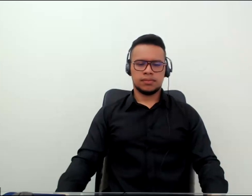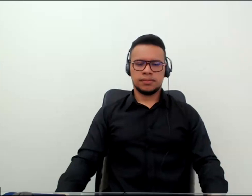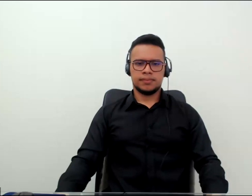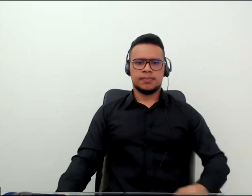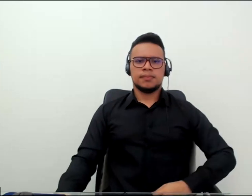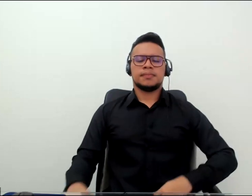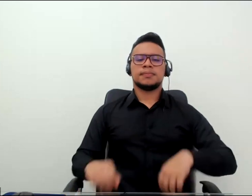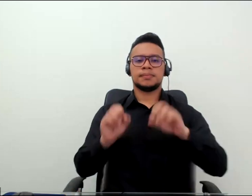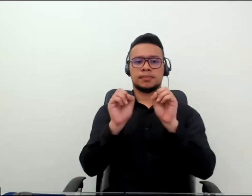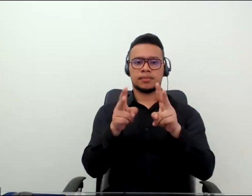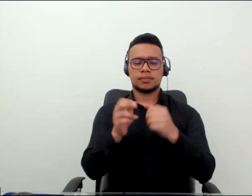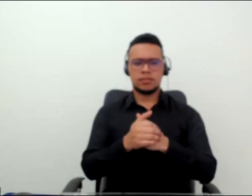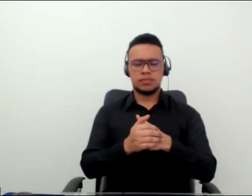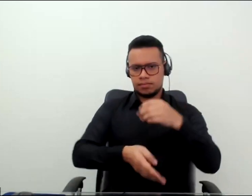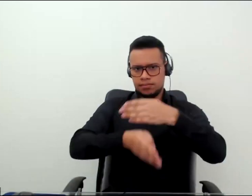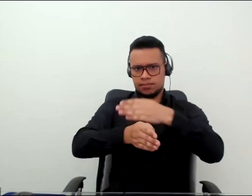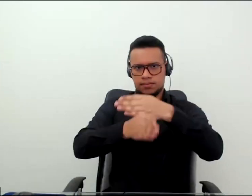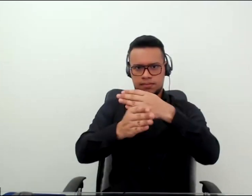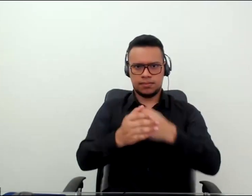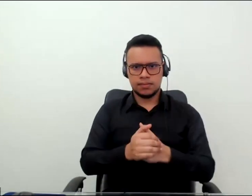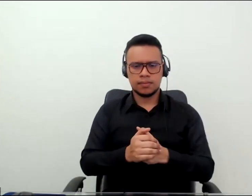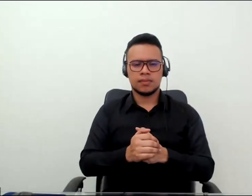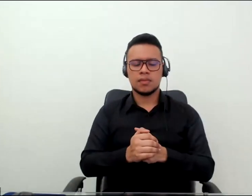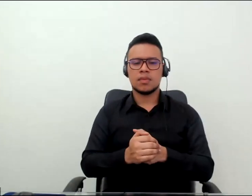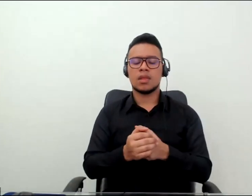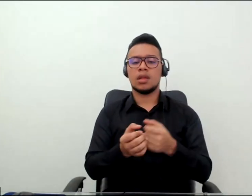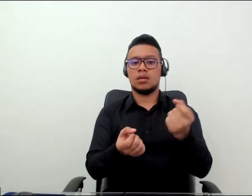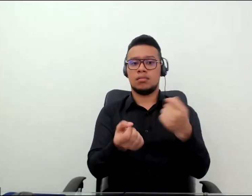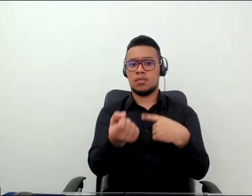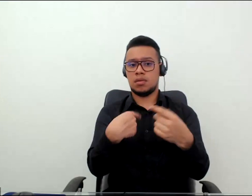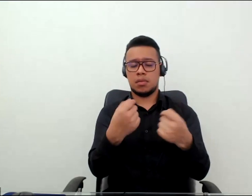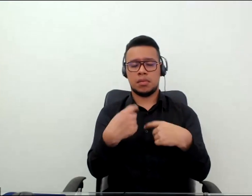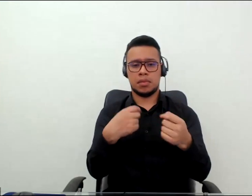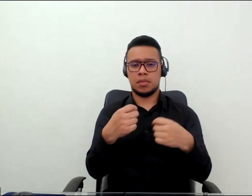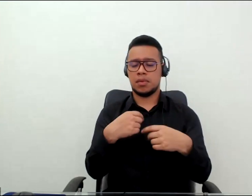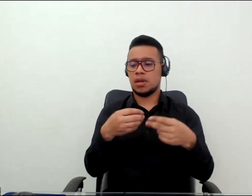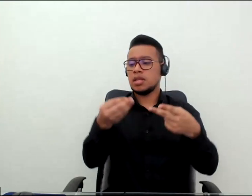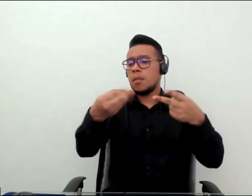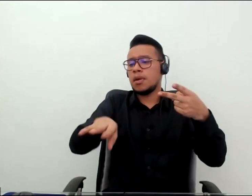pero entre tanto sigamos con las con las preguntas Sandra Milena